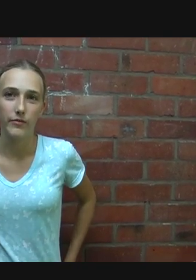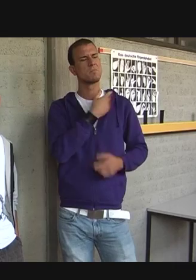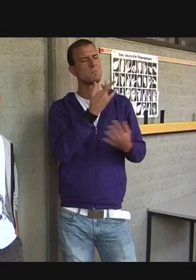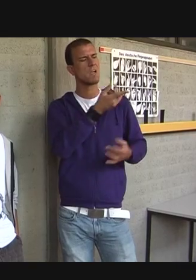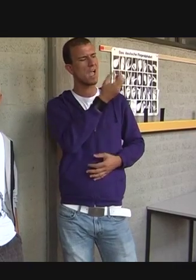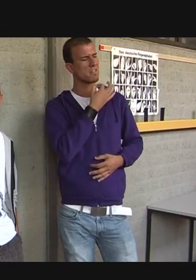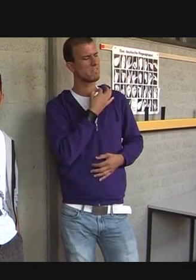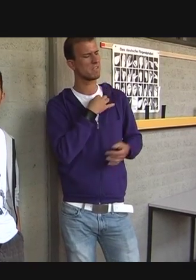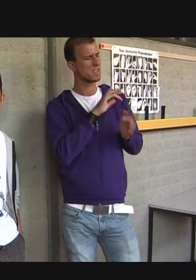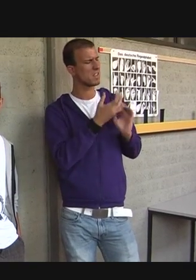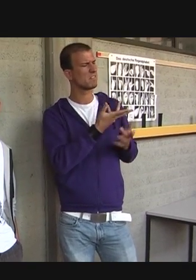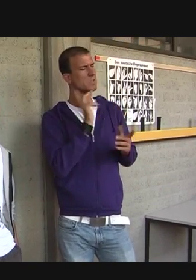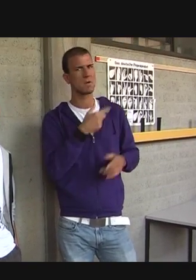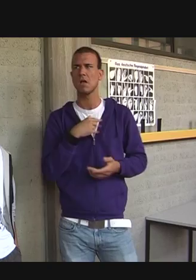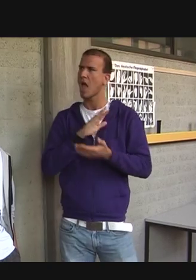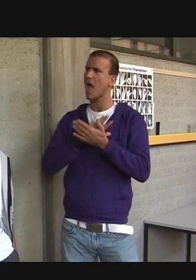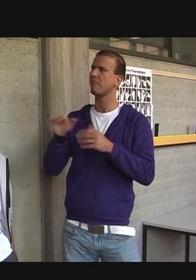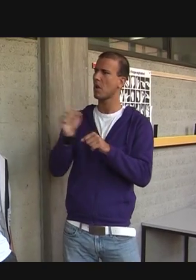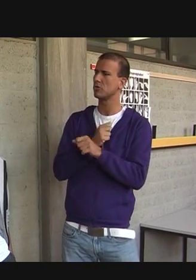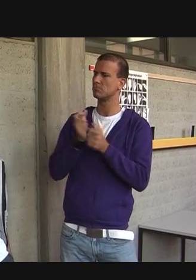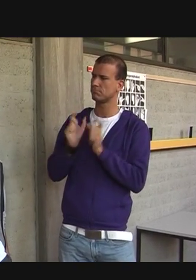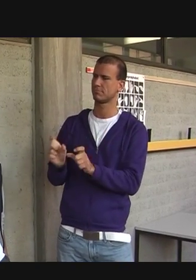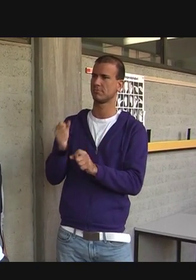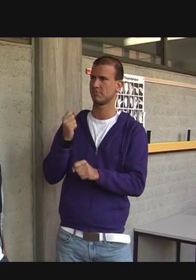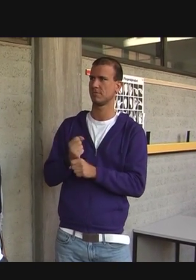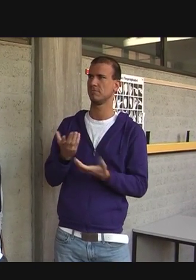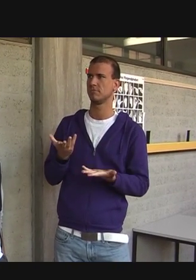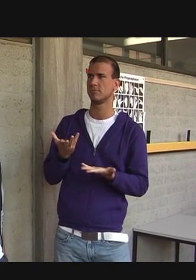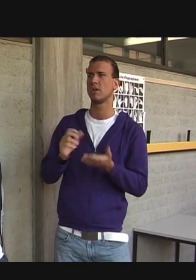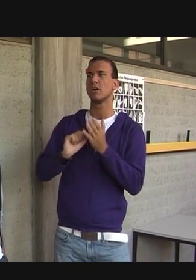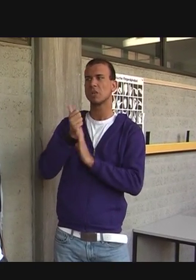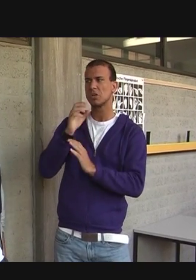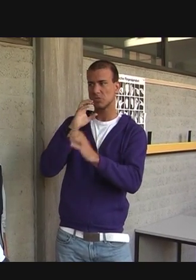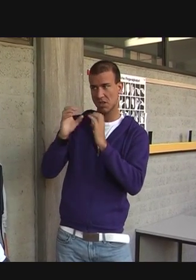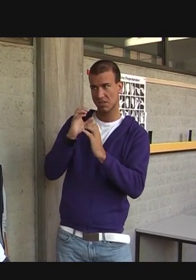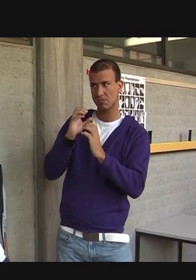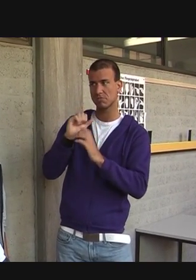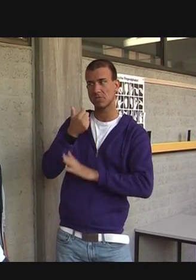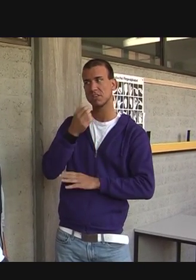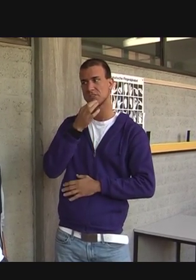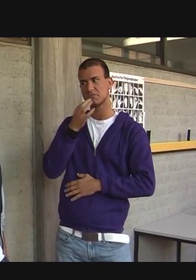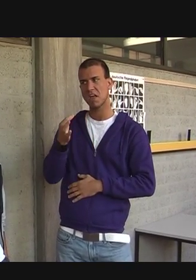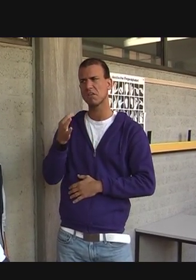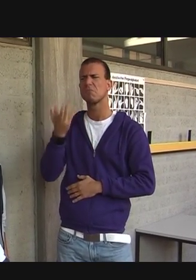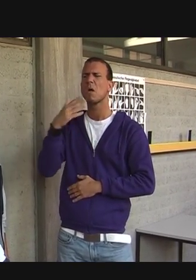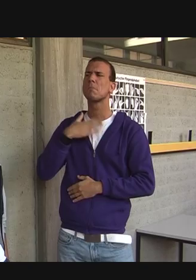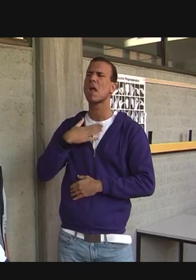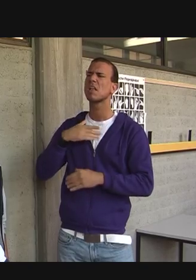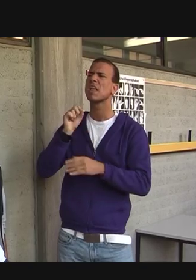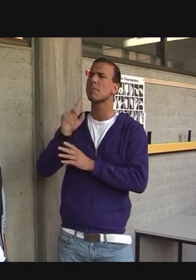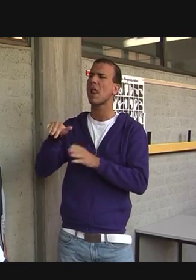bist. Einfach löschen und blockieren. Also erst chatten, fragen, woher er meine Handy